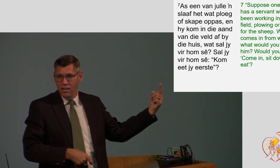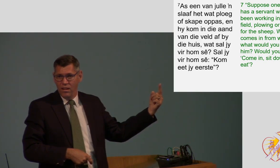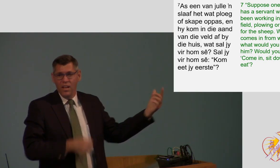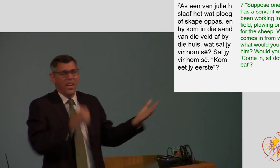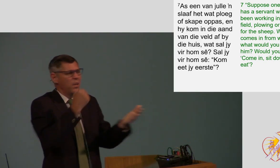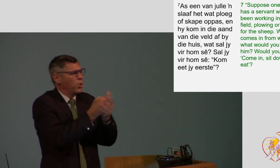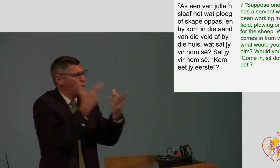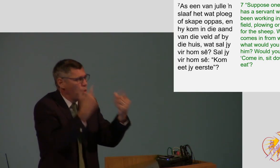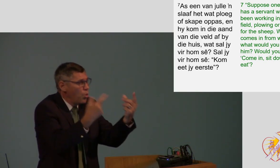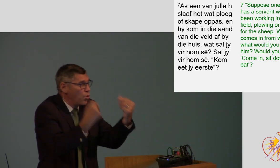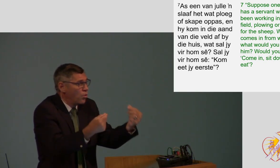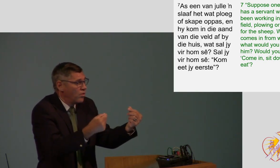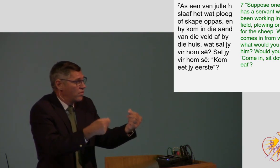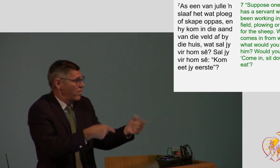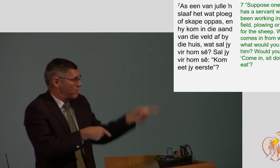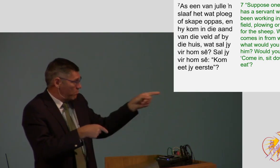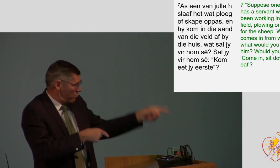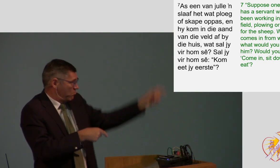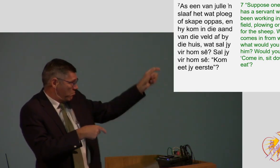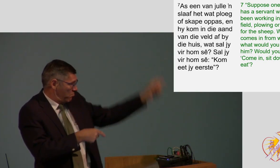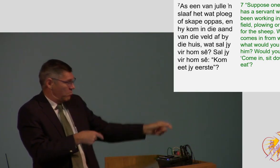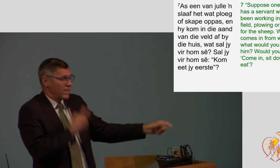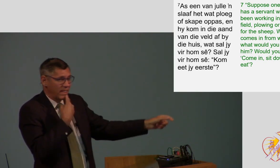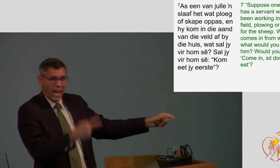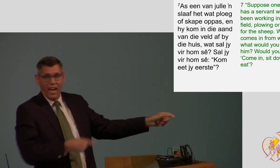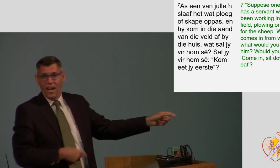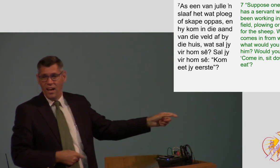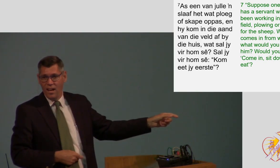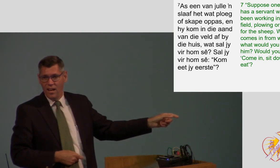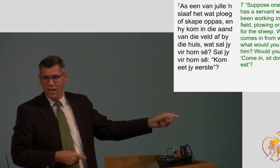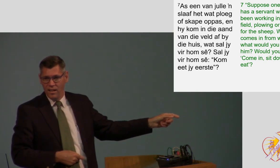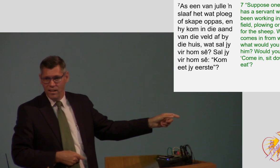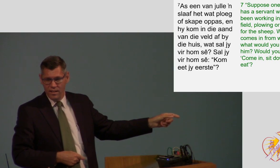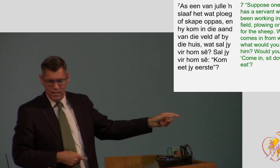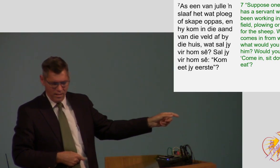en moet doen wat sê.